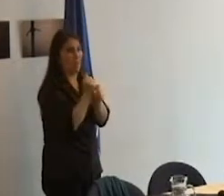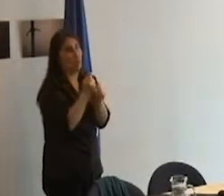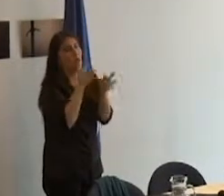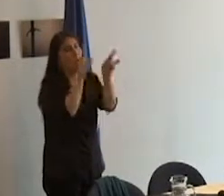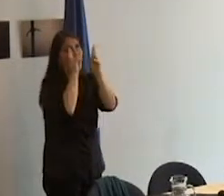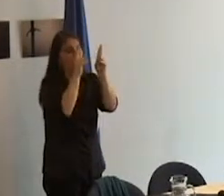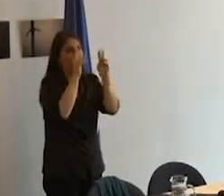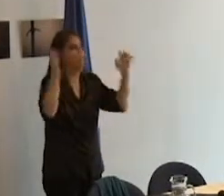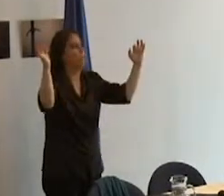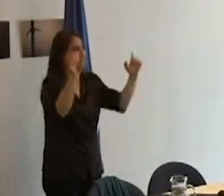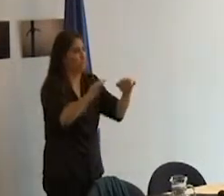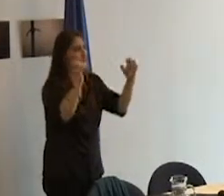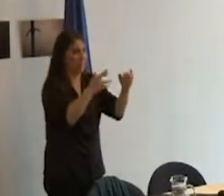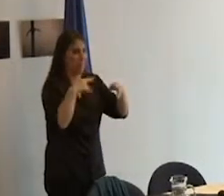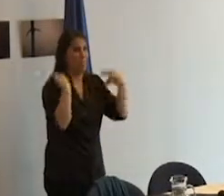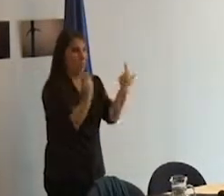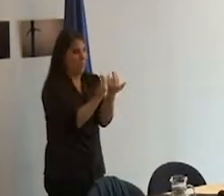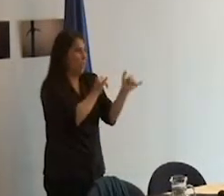siga convocando.